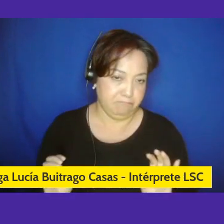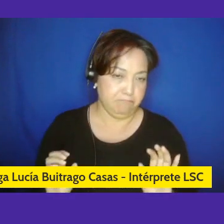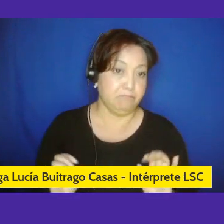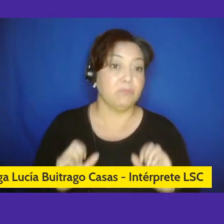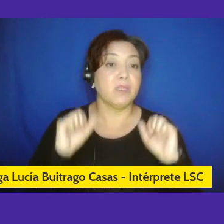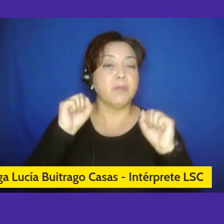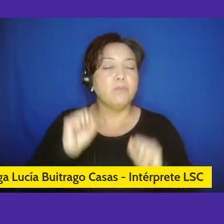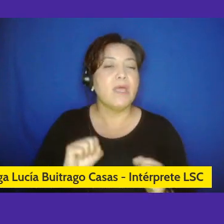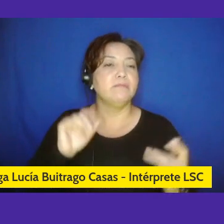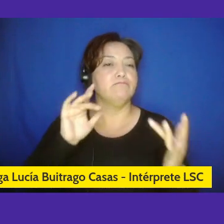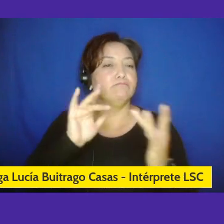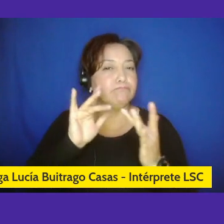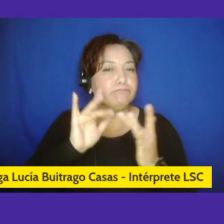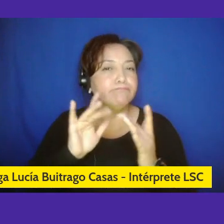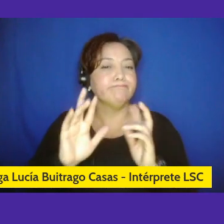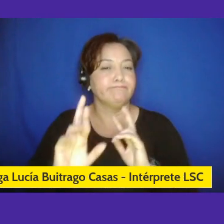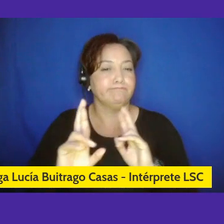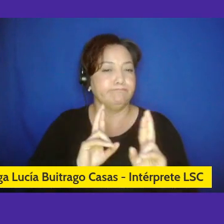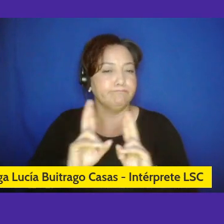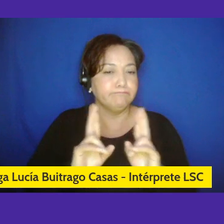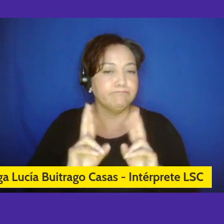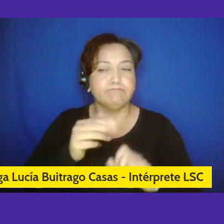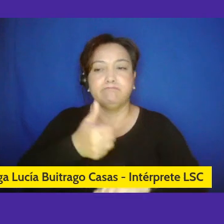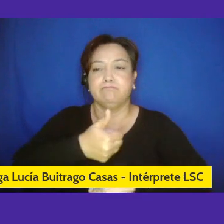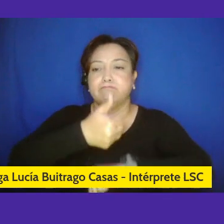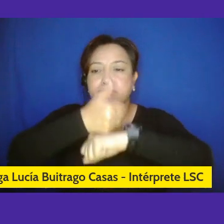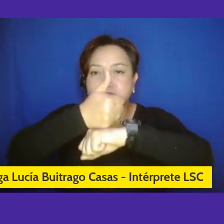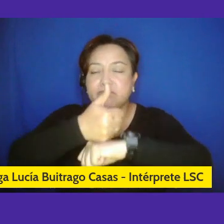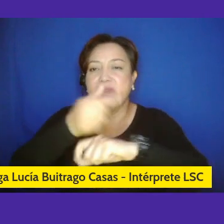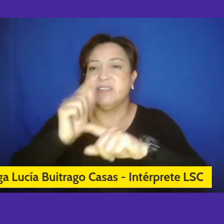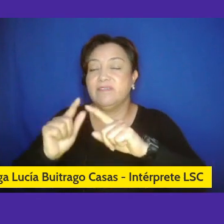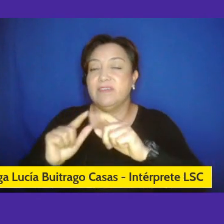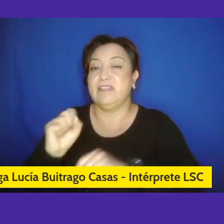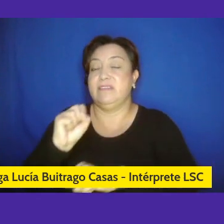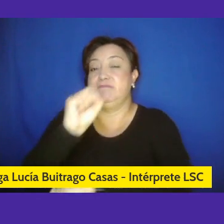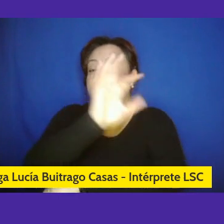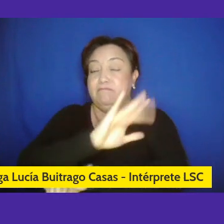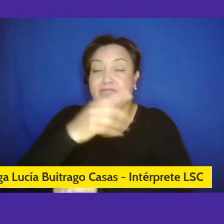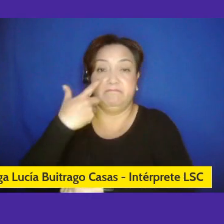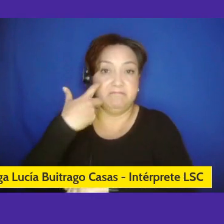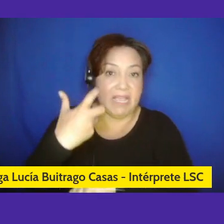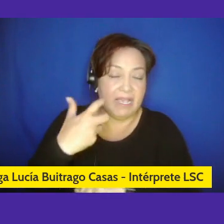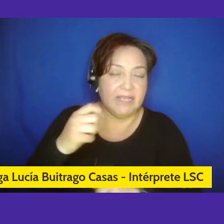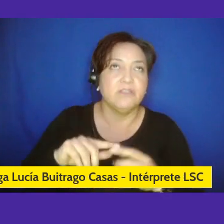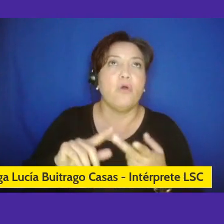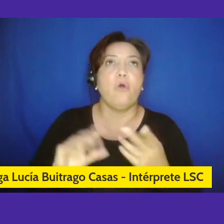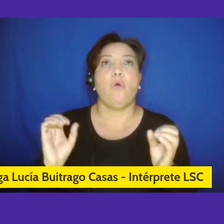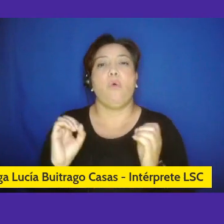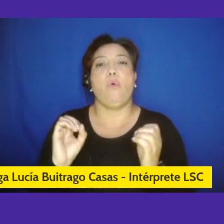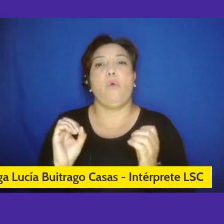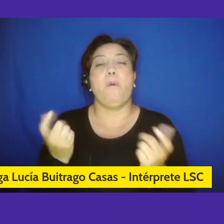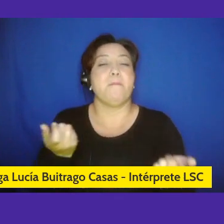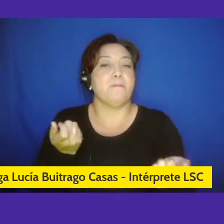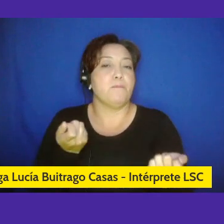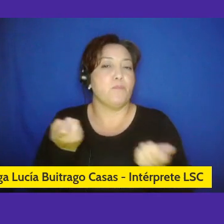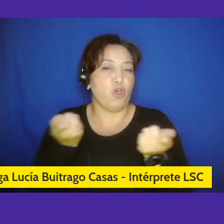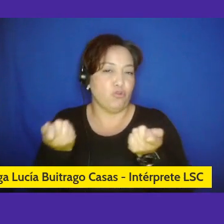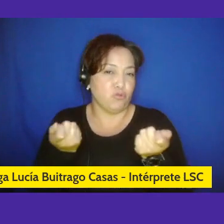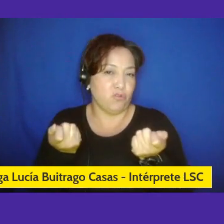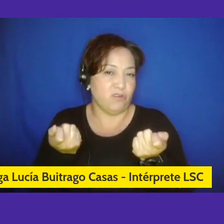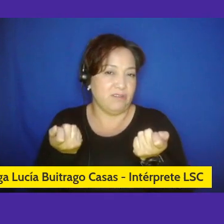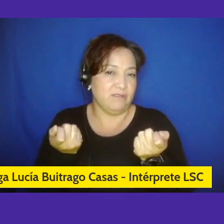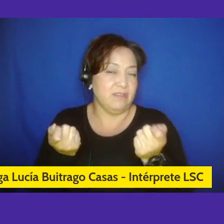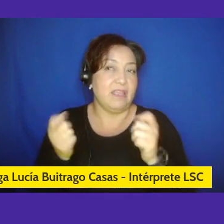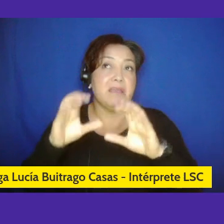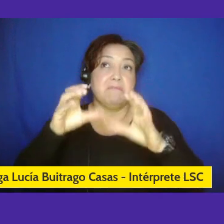con directivos de las grandes plataformas o productores de compañías de España,